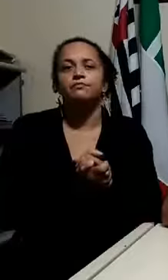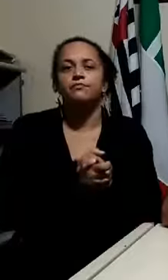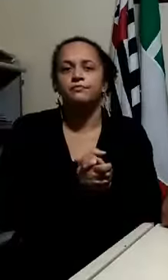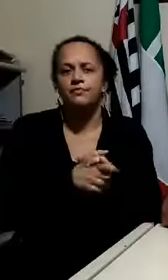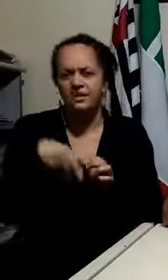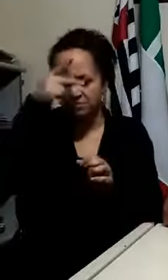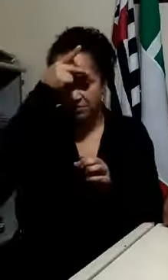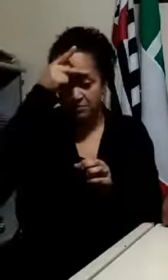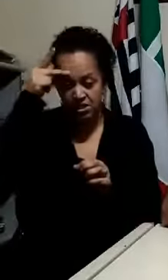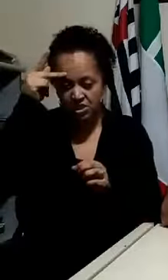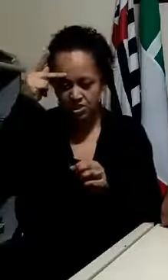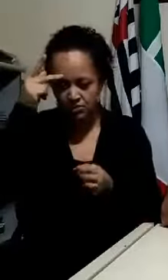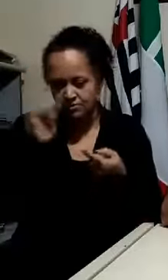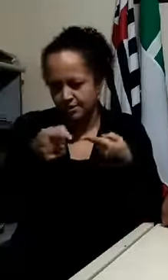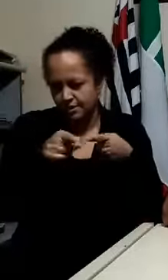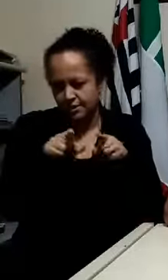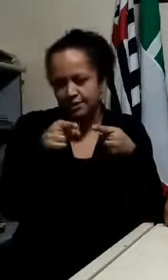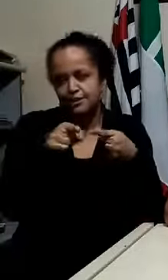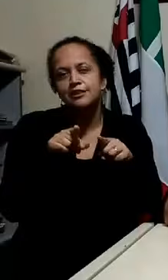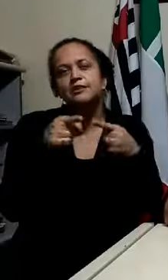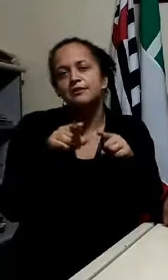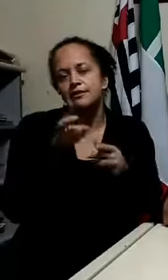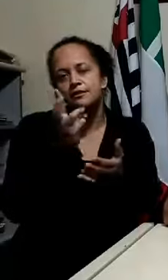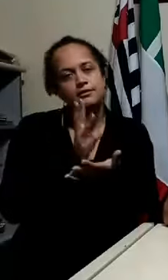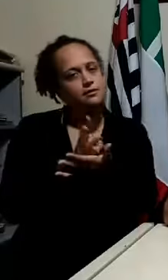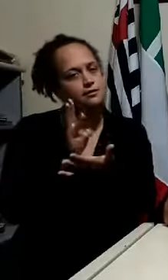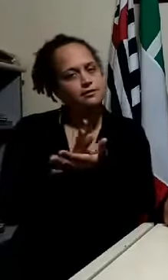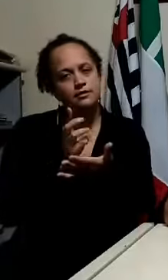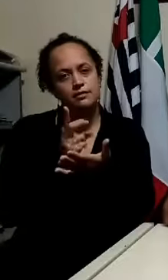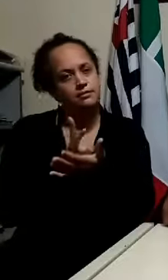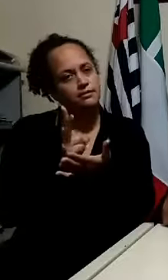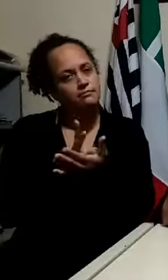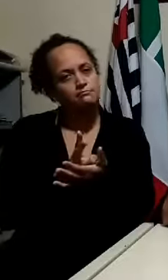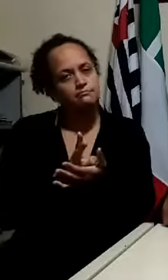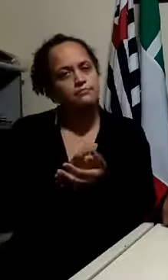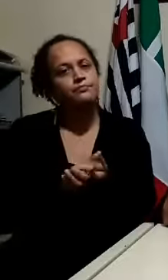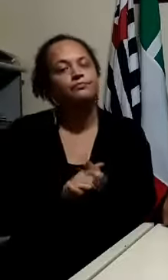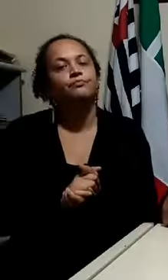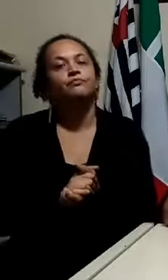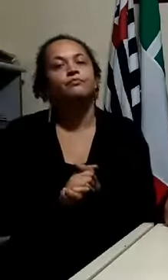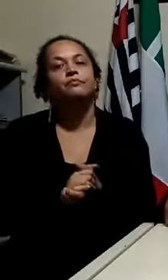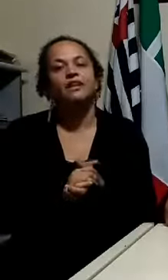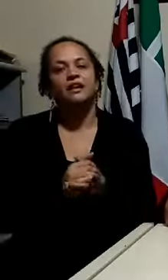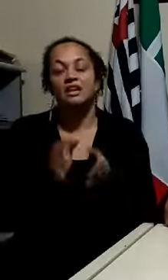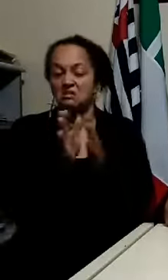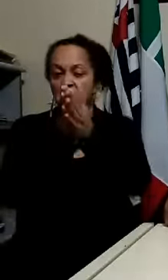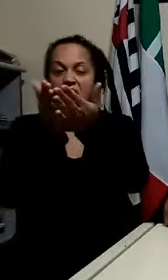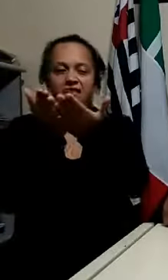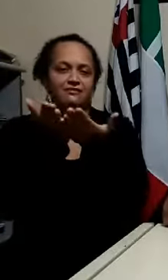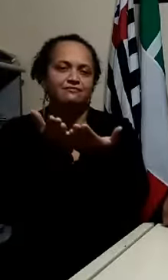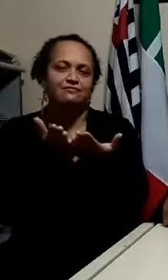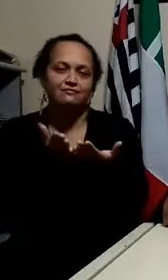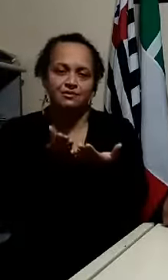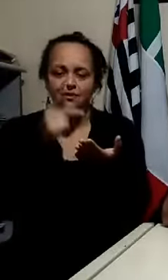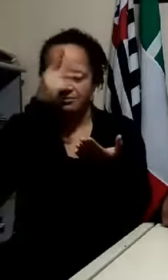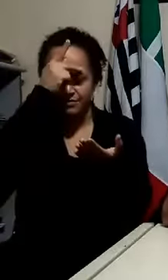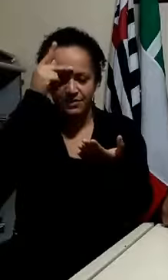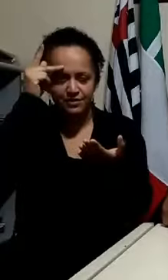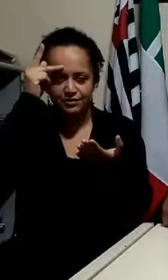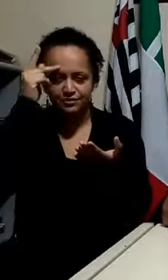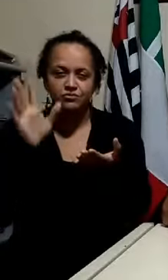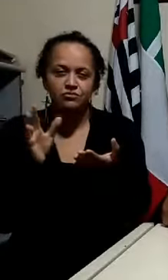o ser humano e prender o ser humano e tornar a palavra de Deus infrutífera. Por isso que